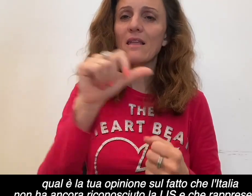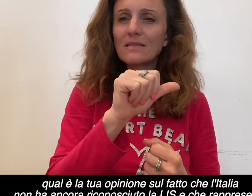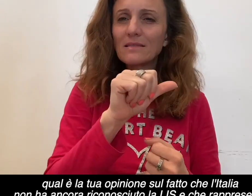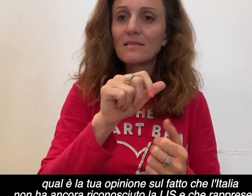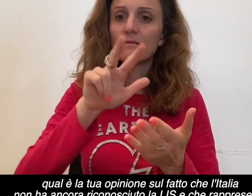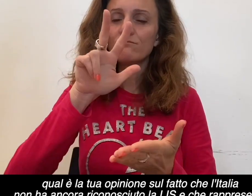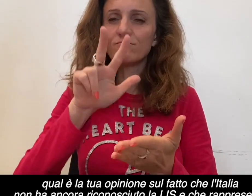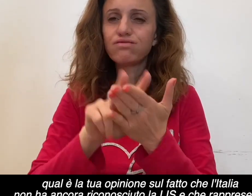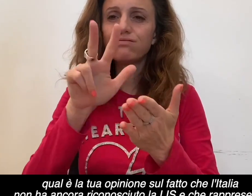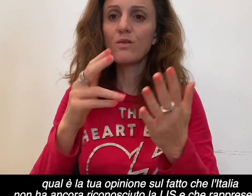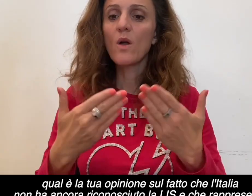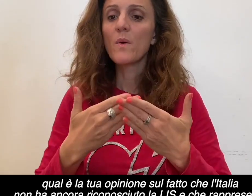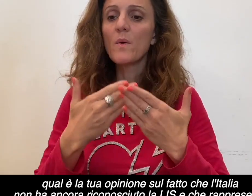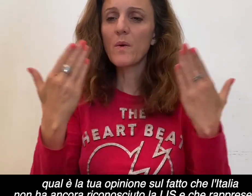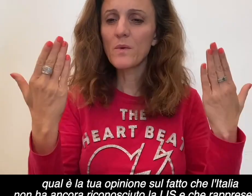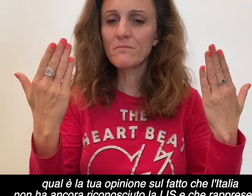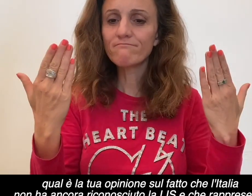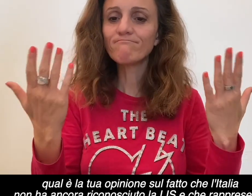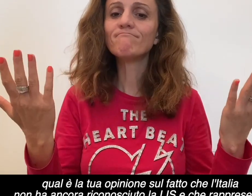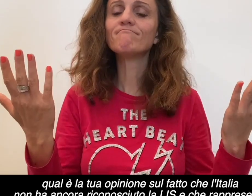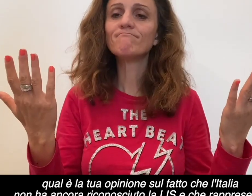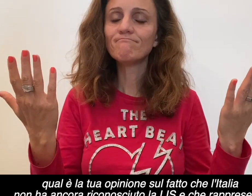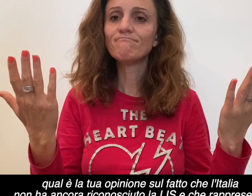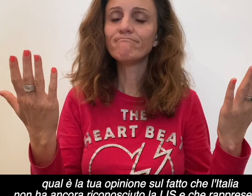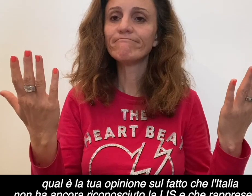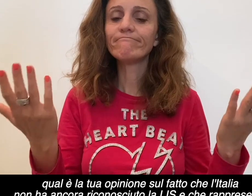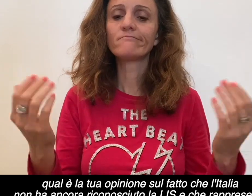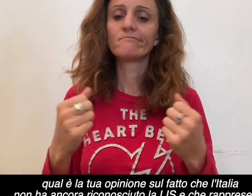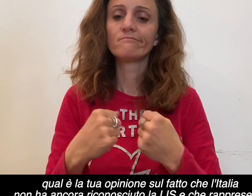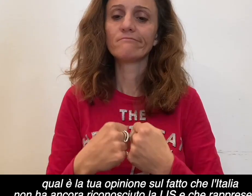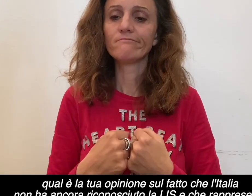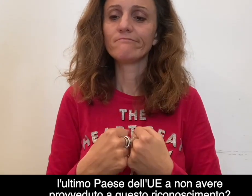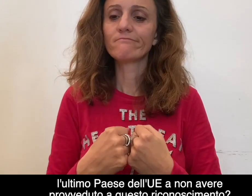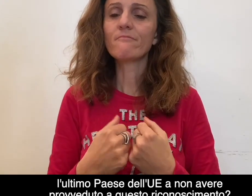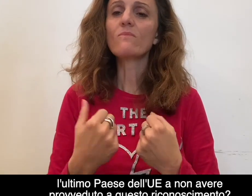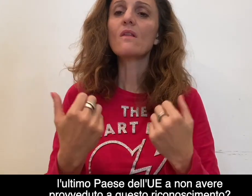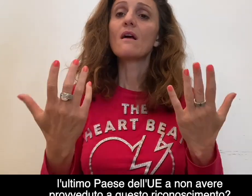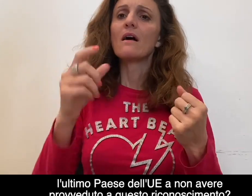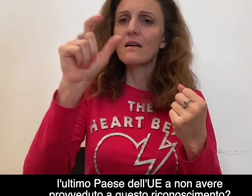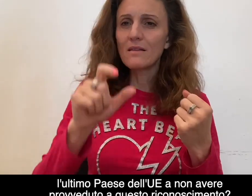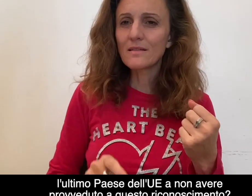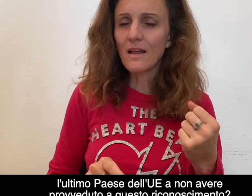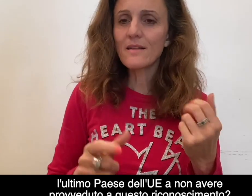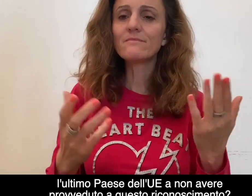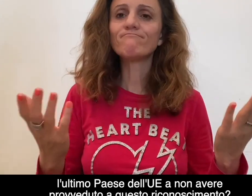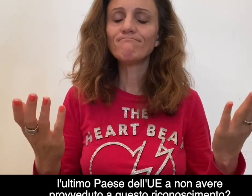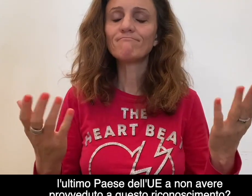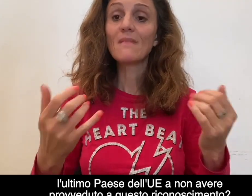l'italia non abbia ancora riconosciuto la lis e che sia l'ultimo